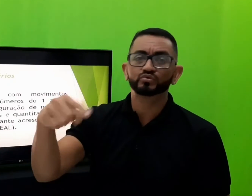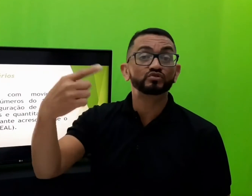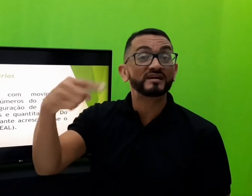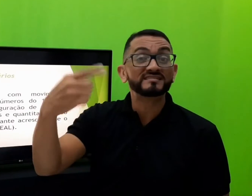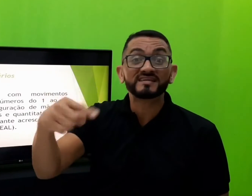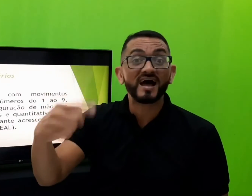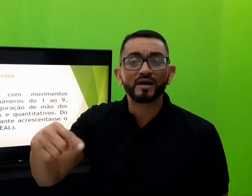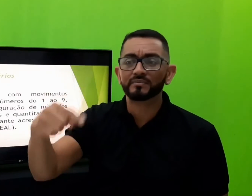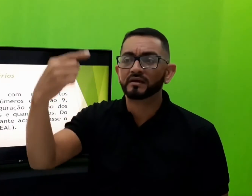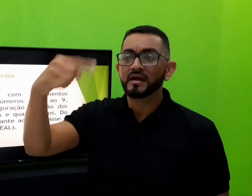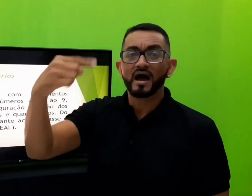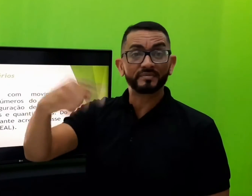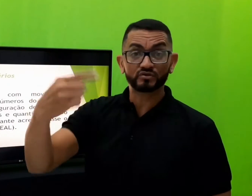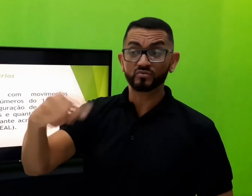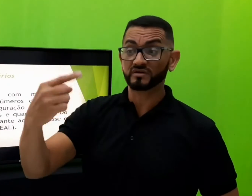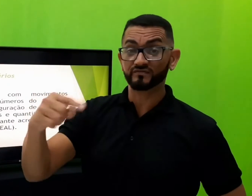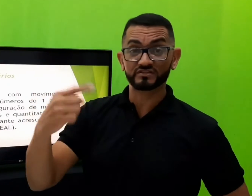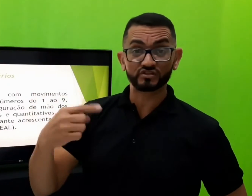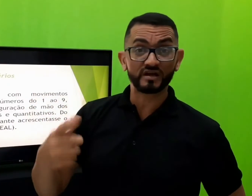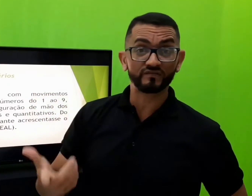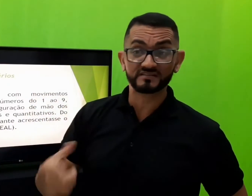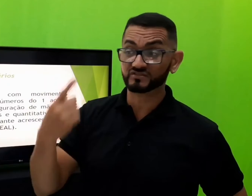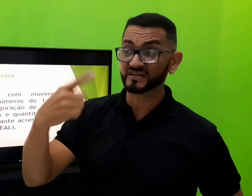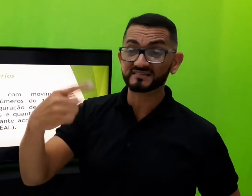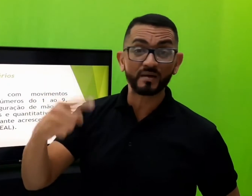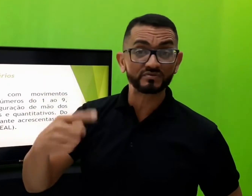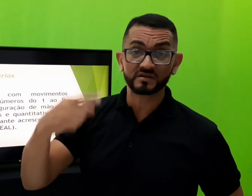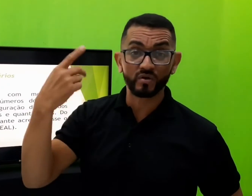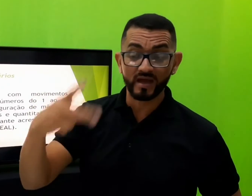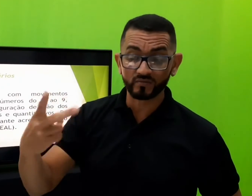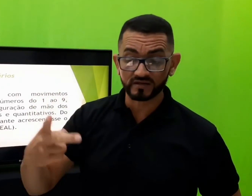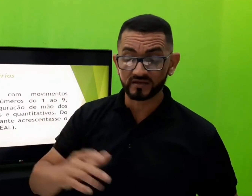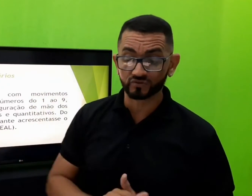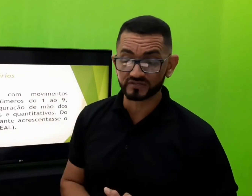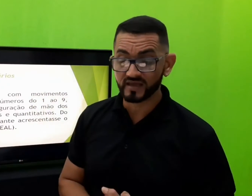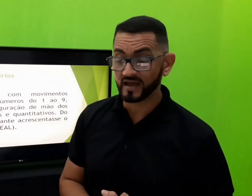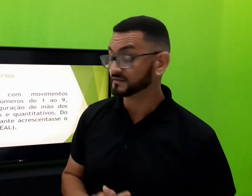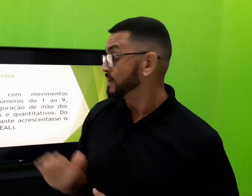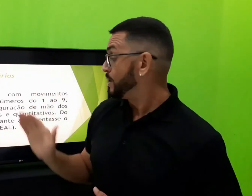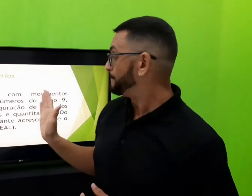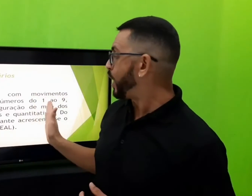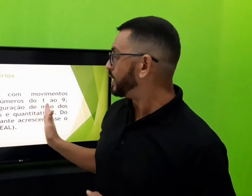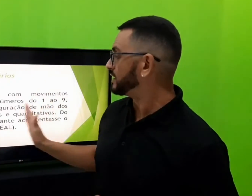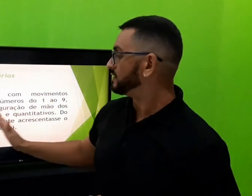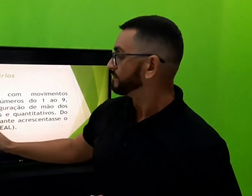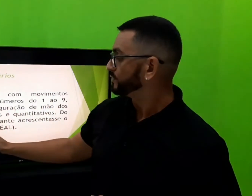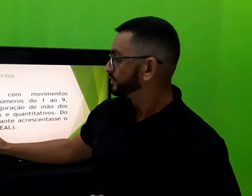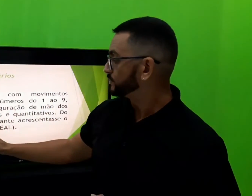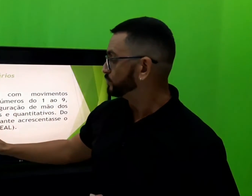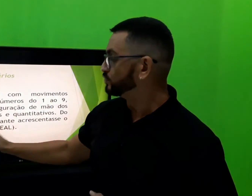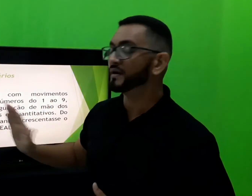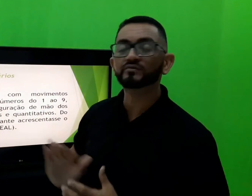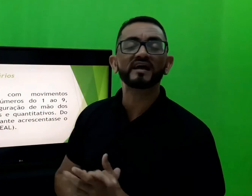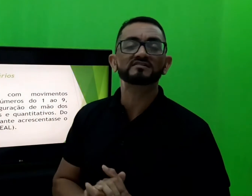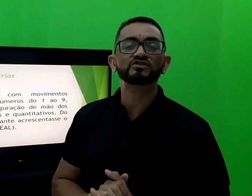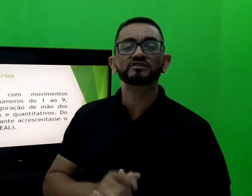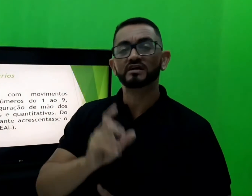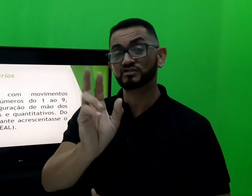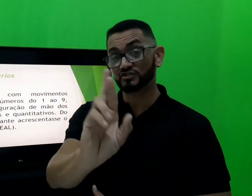surdo já sabe. A pessoa com quem você está conversando já sabe se é R$1 e que é R$2. Porém, do número 10 em diante, a